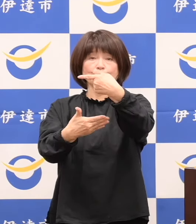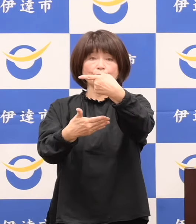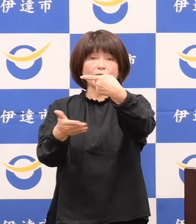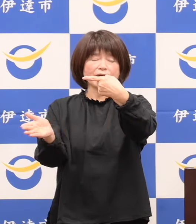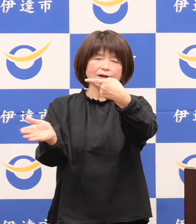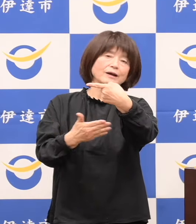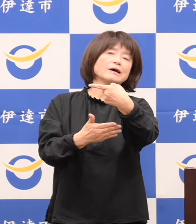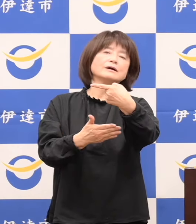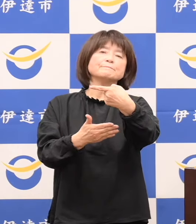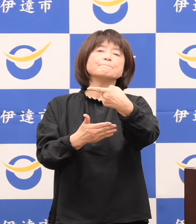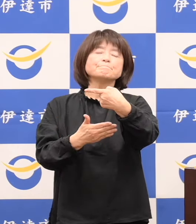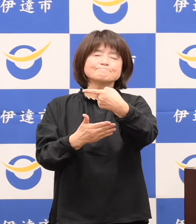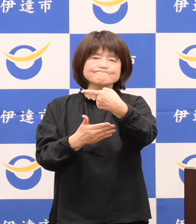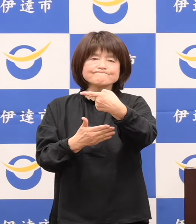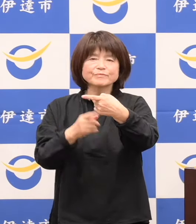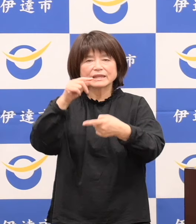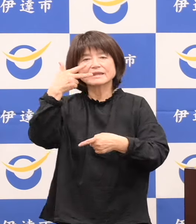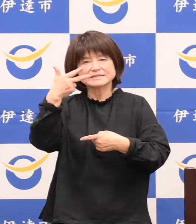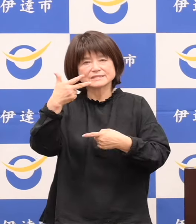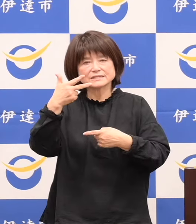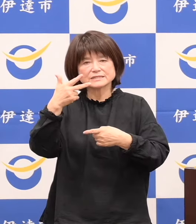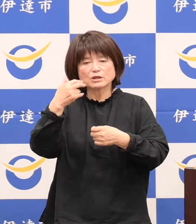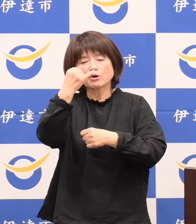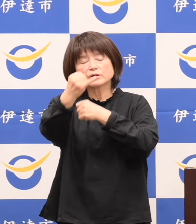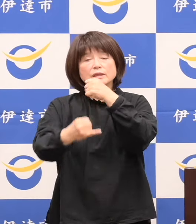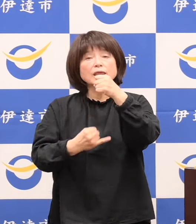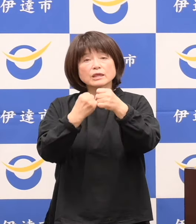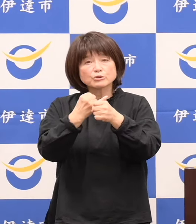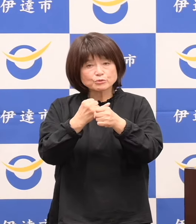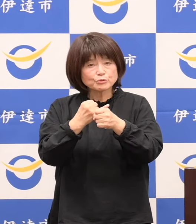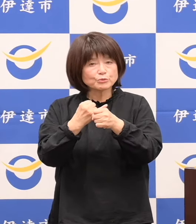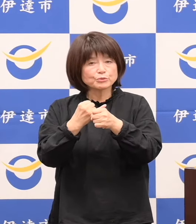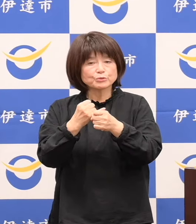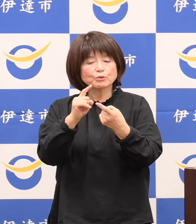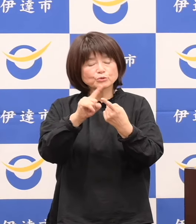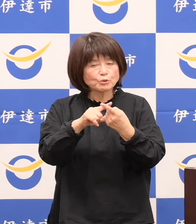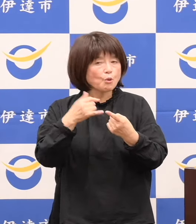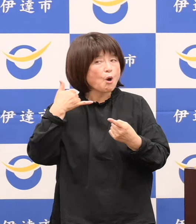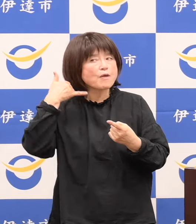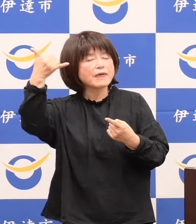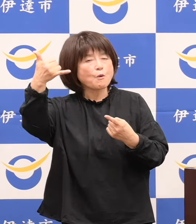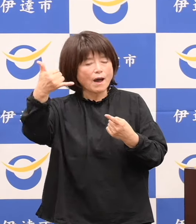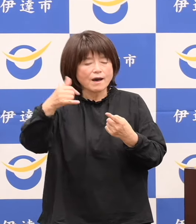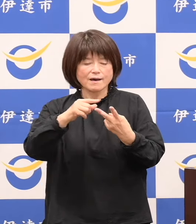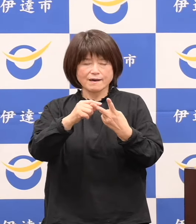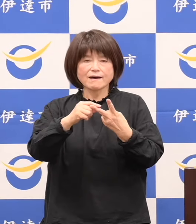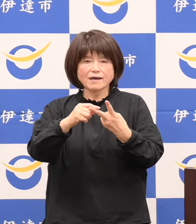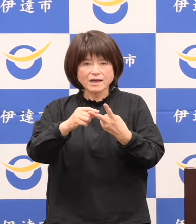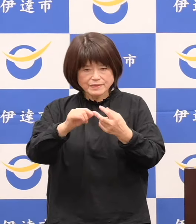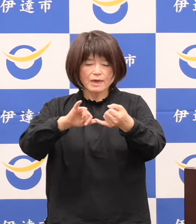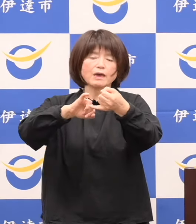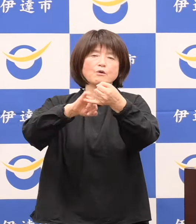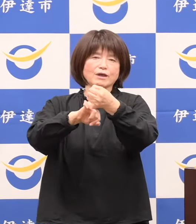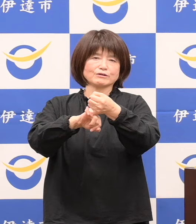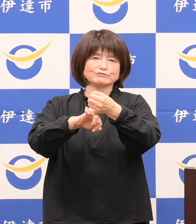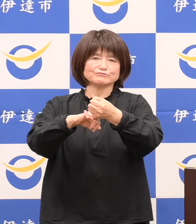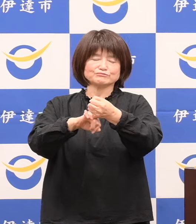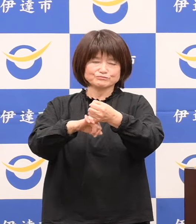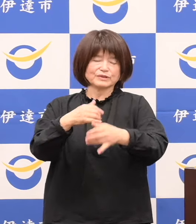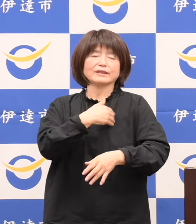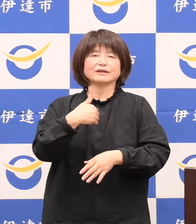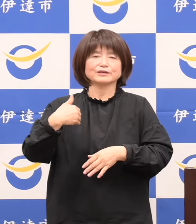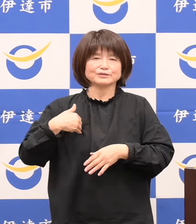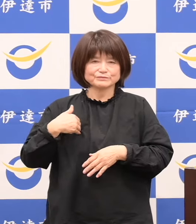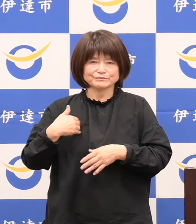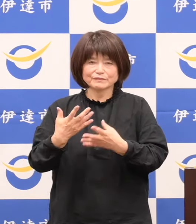から伊達市のウェブサイトまたは電話にて予約を受け付けをいたします。多くの皆さんに